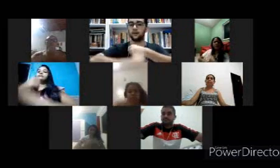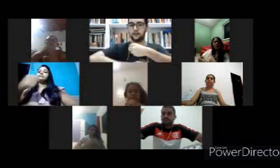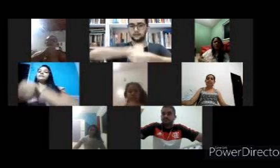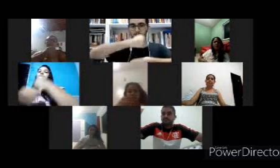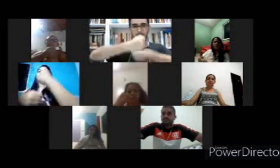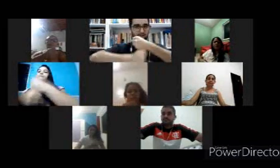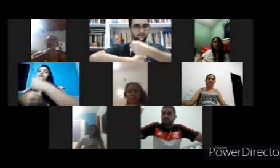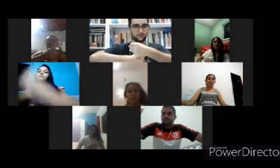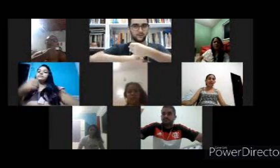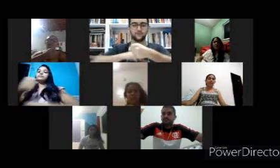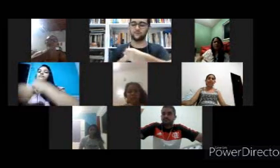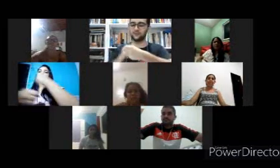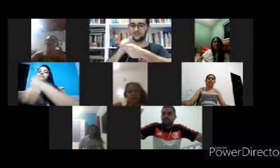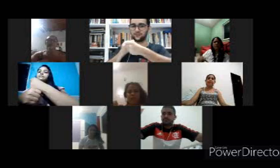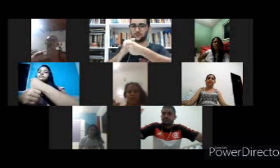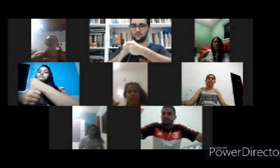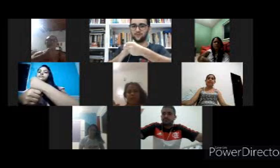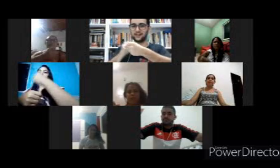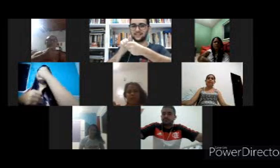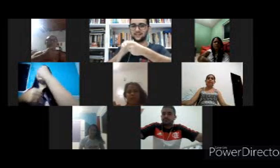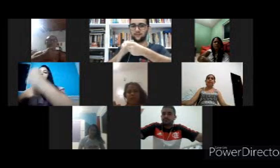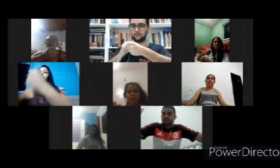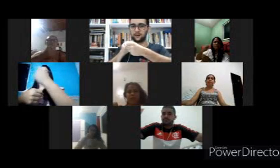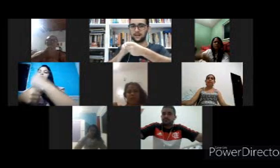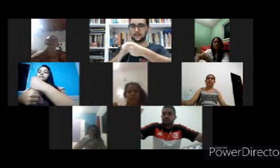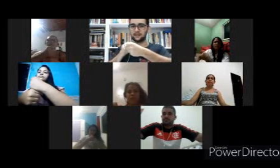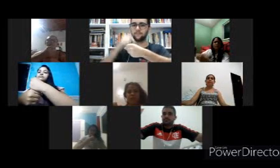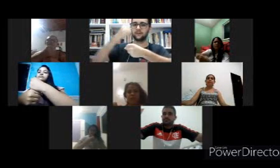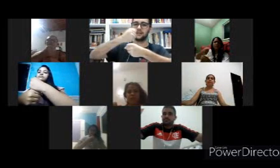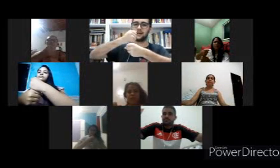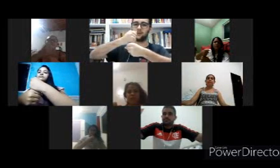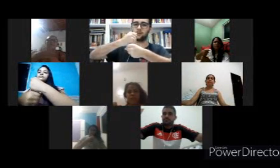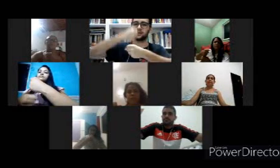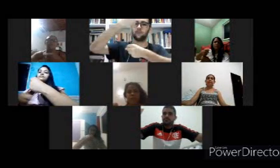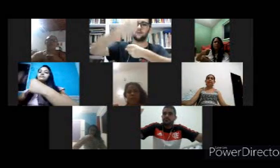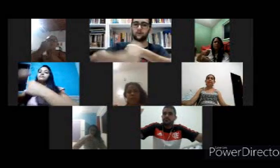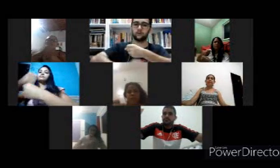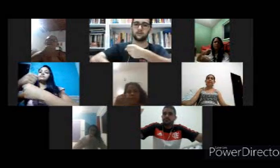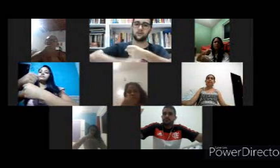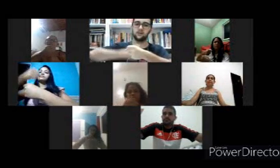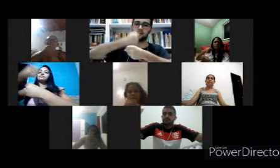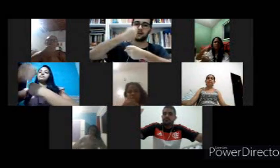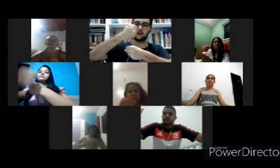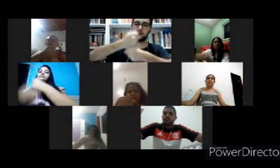Não é assim, não são as duas. Só uma, essa daqui fica parada e a outra dá uma volta sozinha ao redor